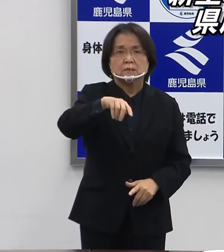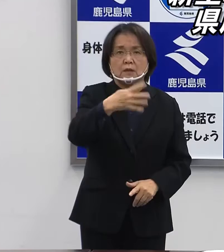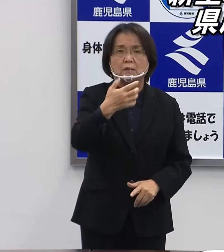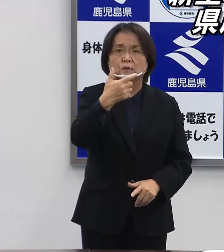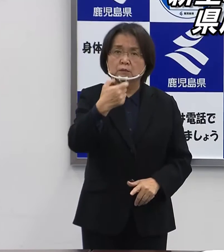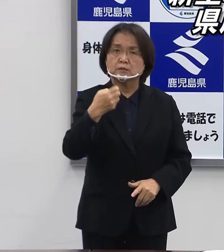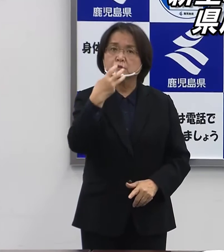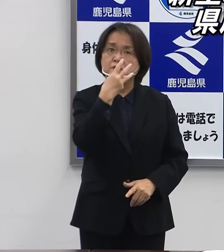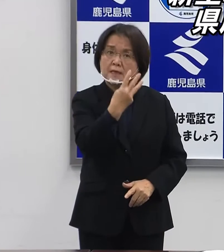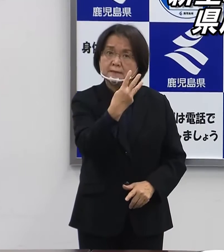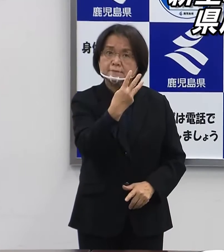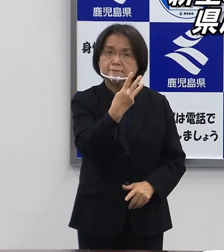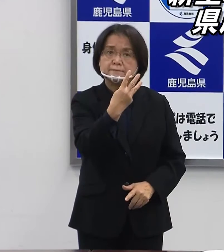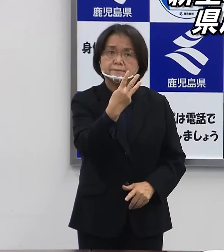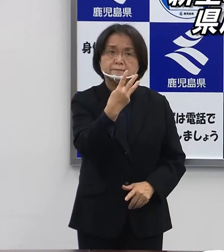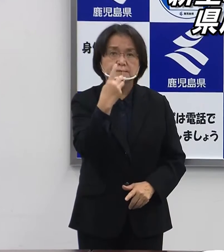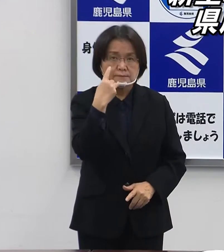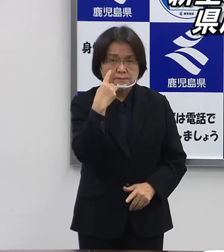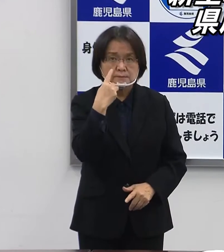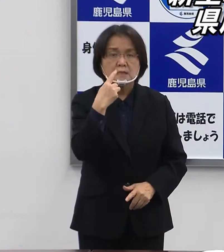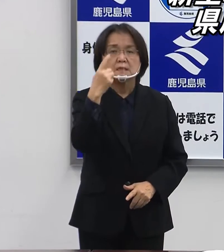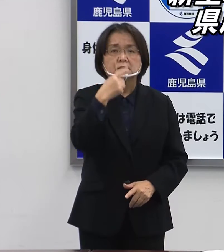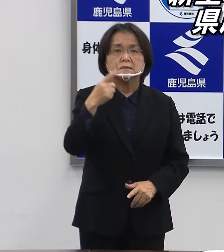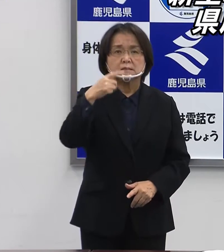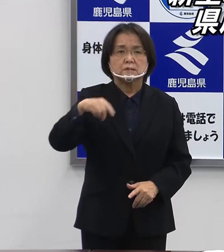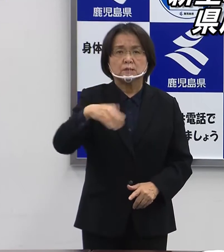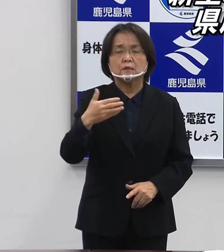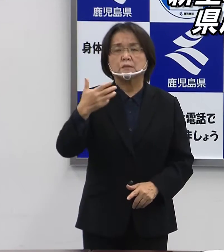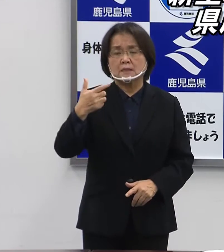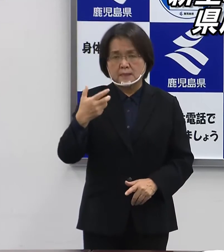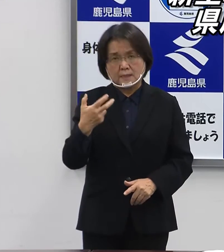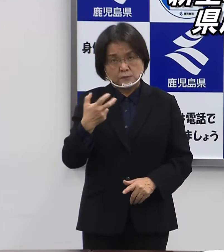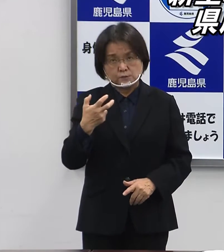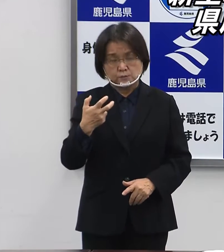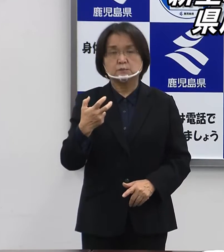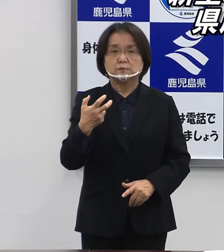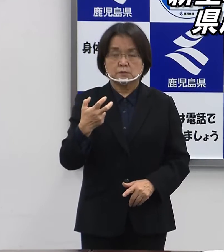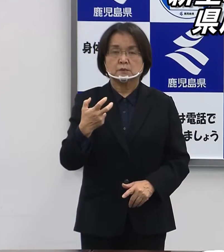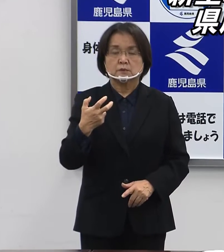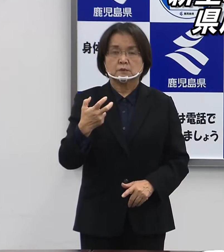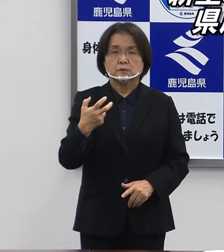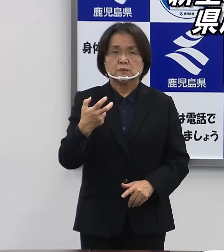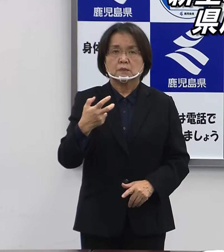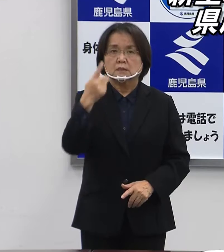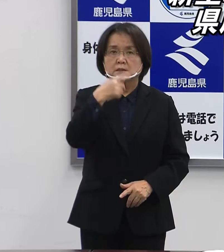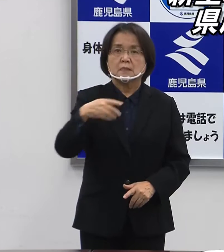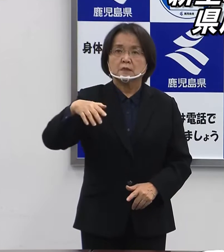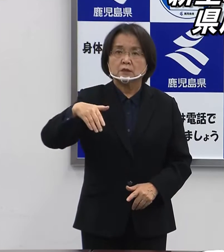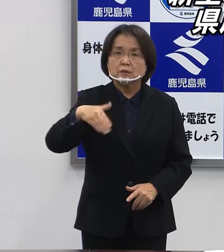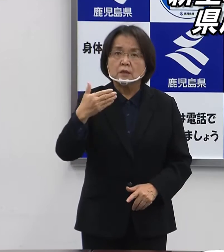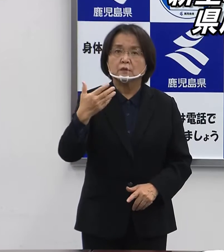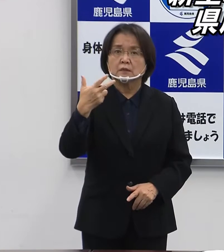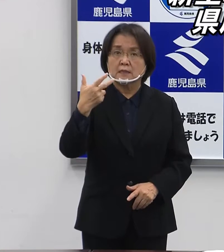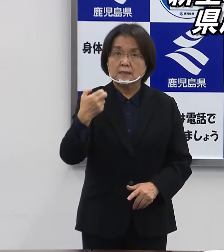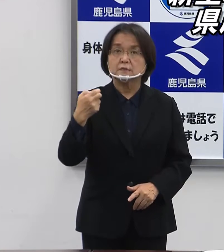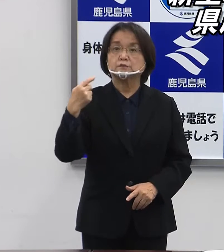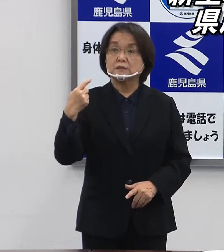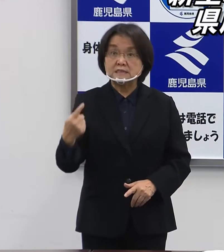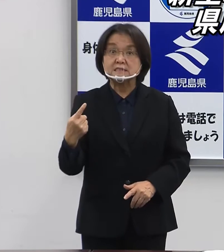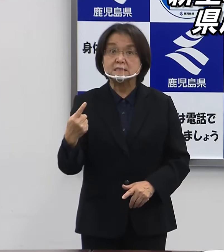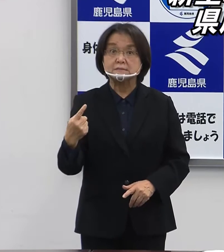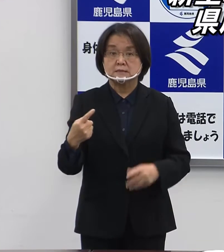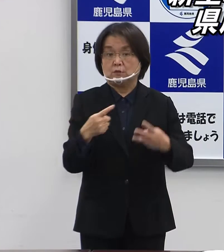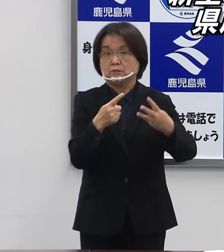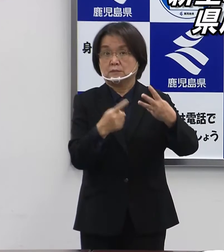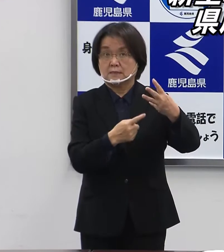14630名14700名1471例目の